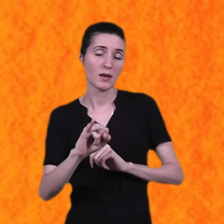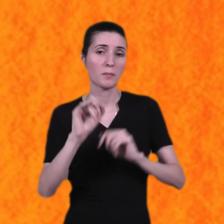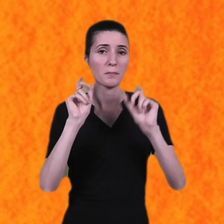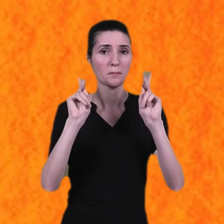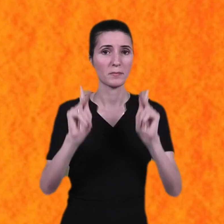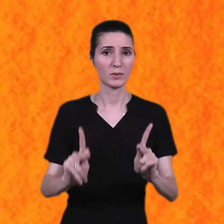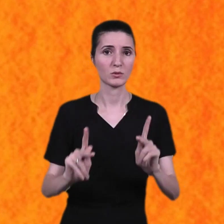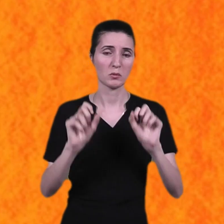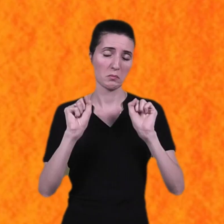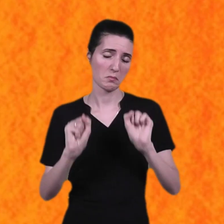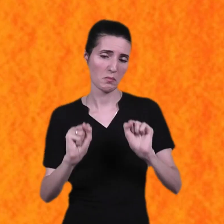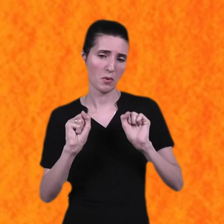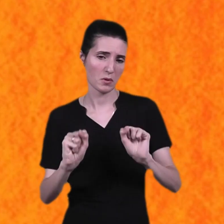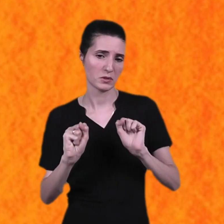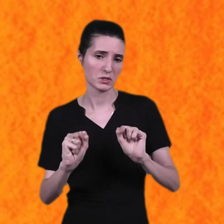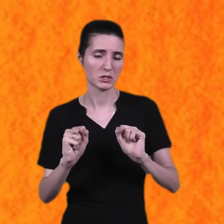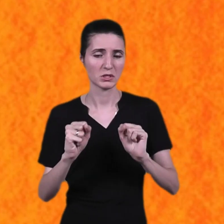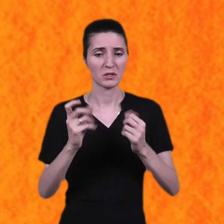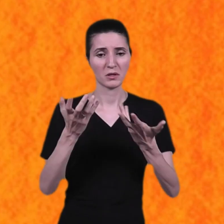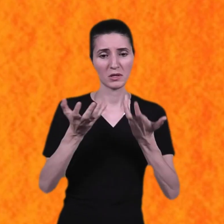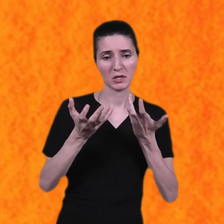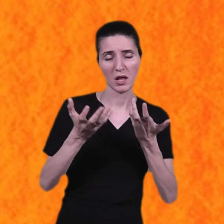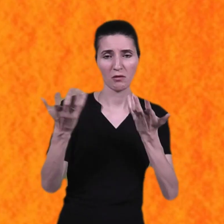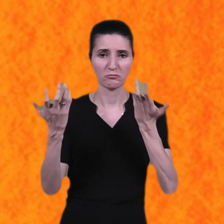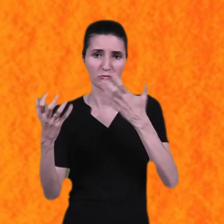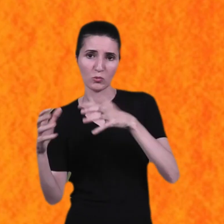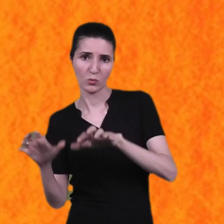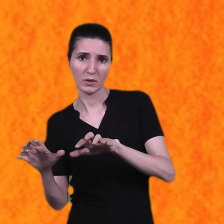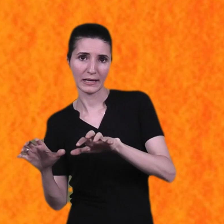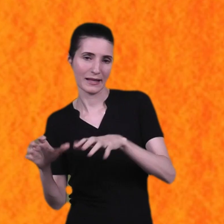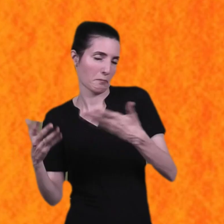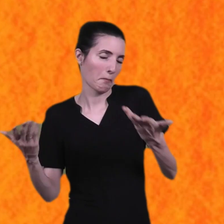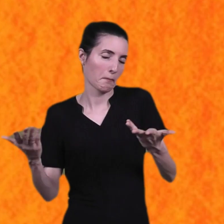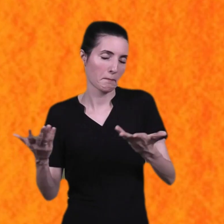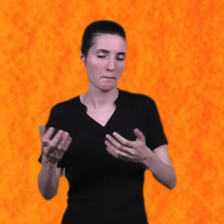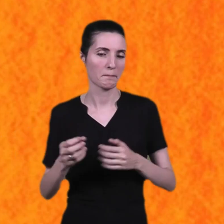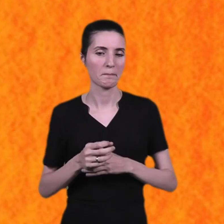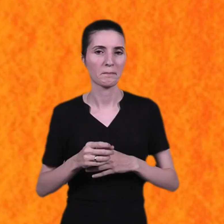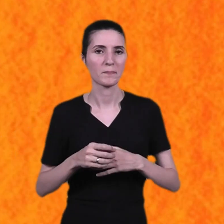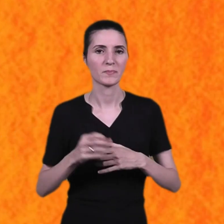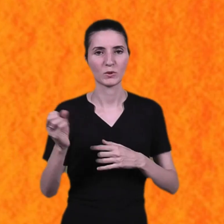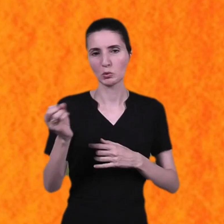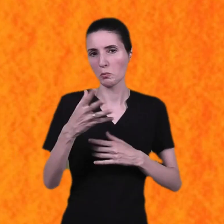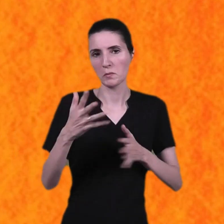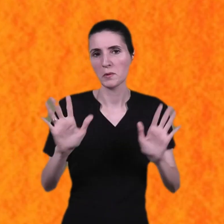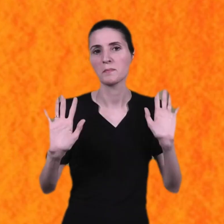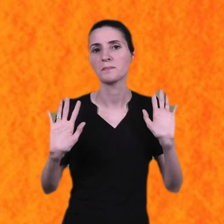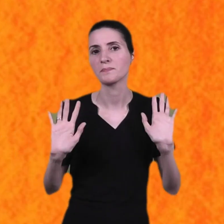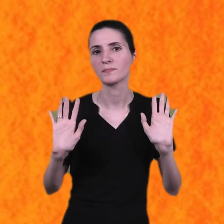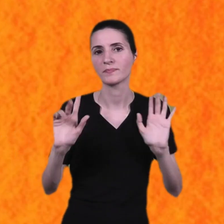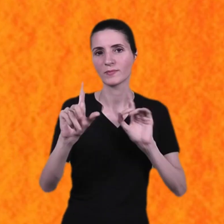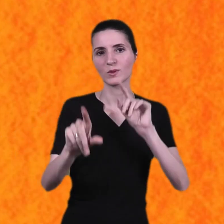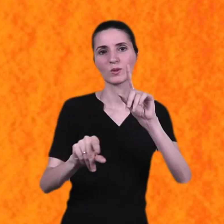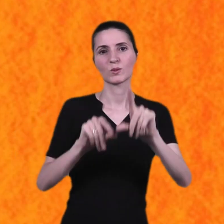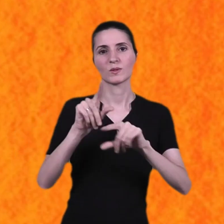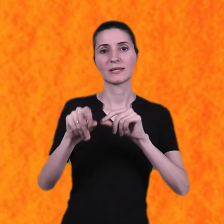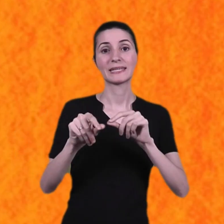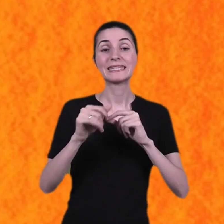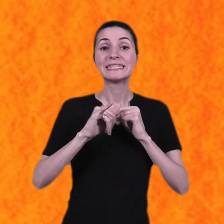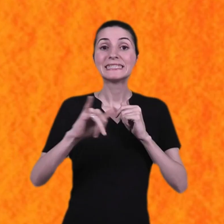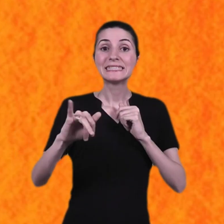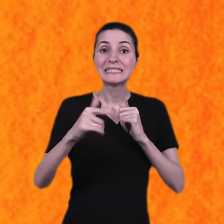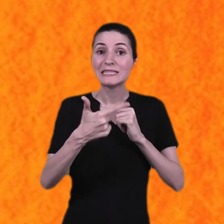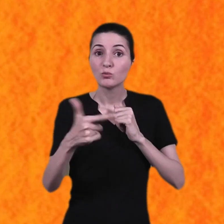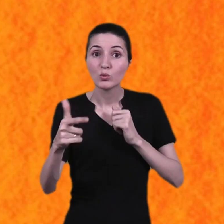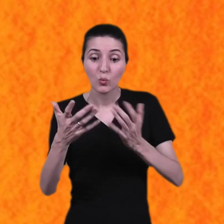não usar é uma outra, vamos se bem, é um capítulo novo, né? Exatamente. Mas se ela não tiver